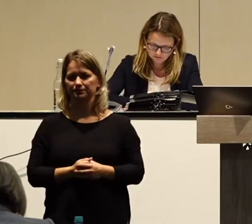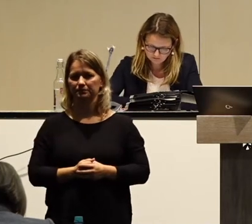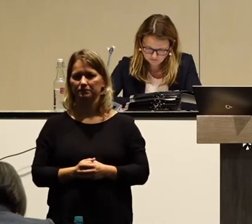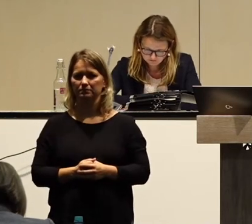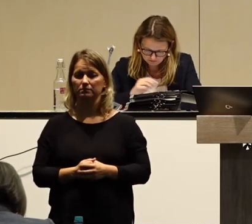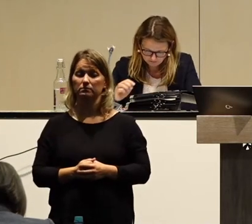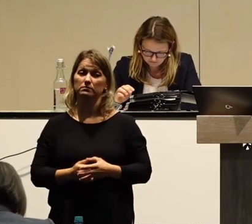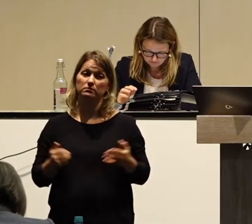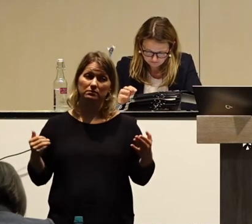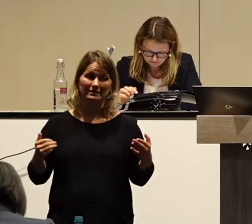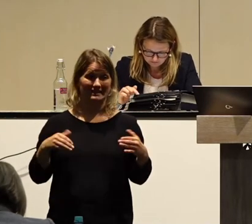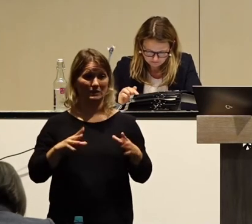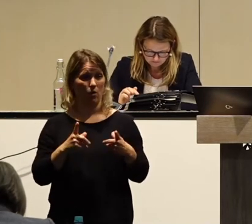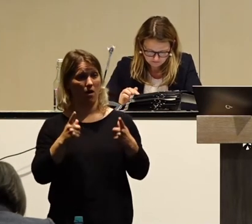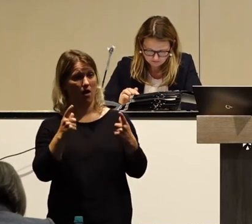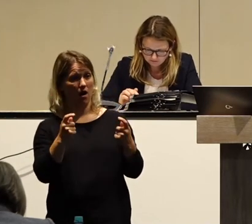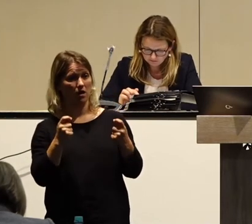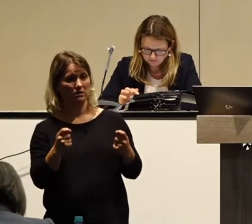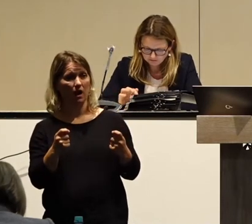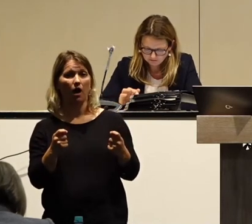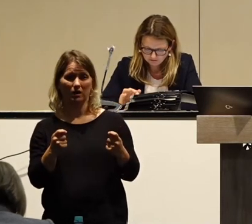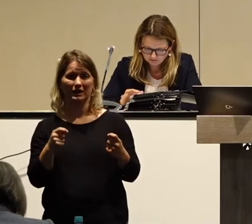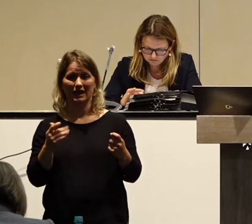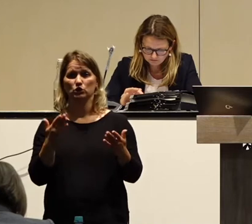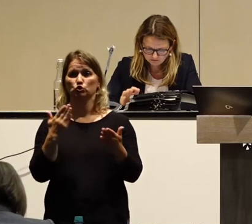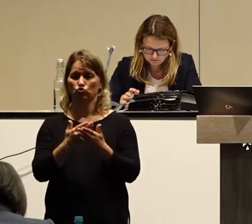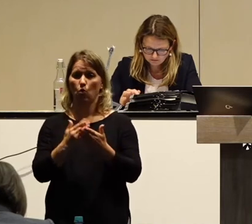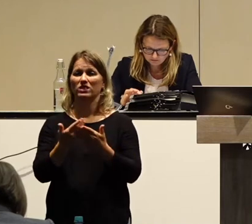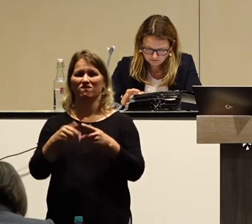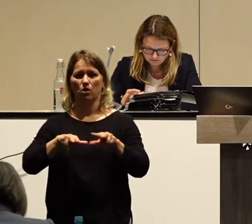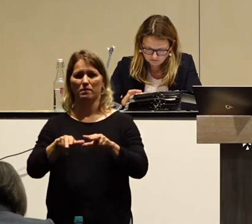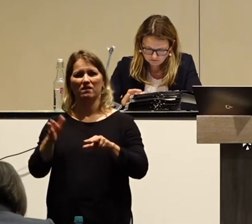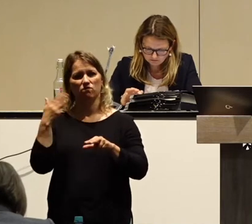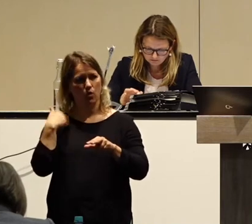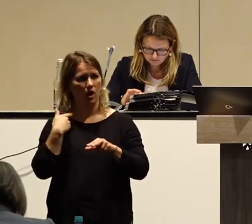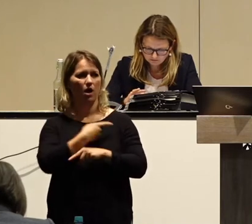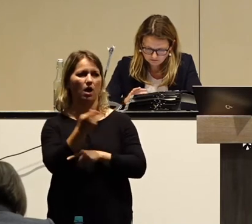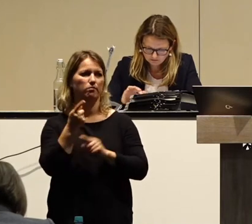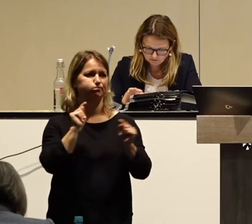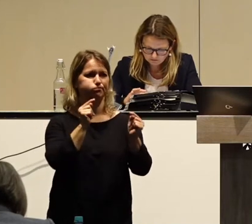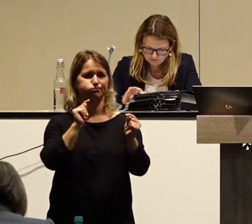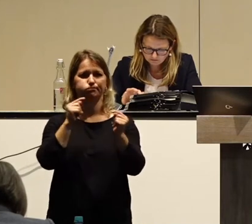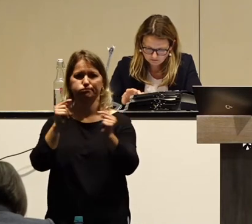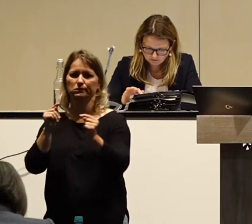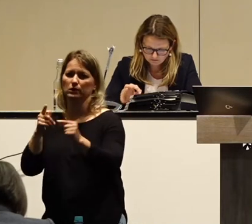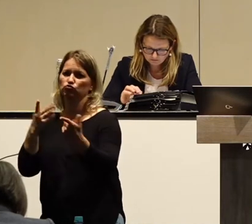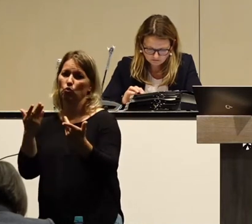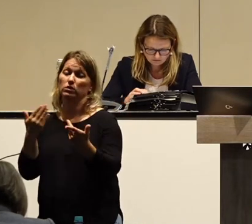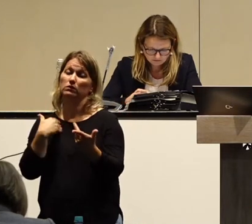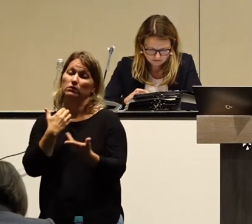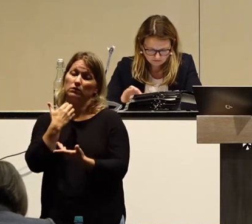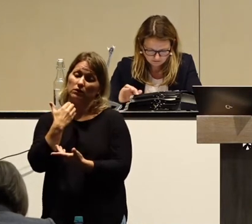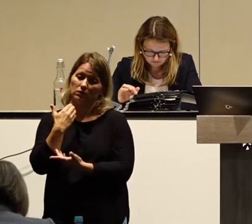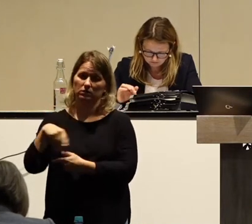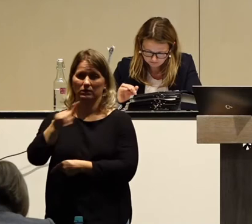Ich würde mich freuen, wenn dieser Antrag, der jetzt auch schon breit in der Vorbereitung diskutiert worden ist, wie gesagt, vielen Dank nochmal für alle, die sich hier eingebracht